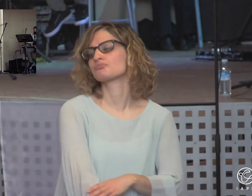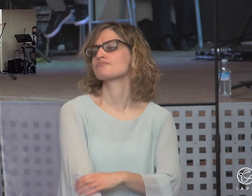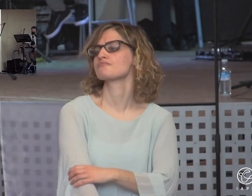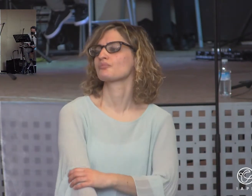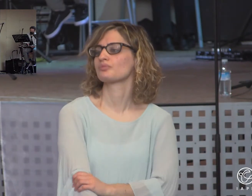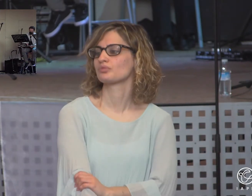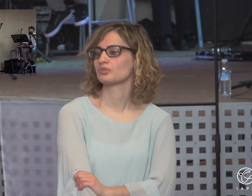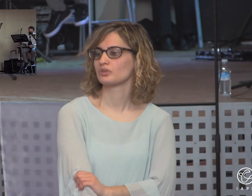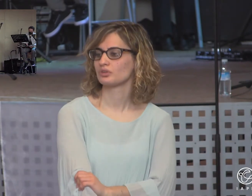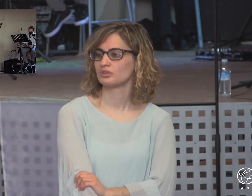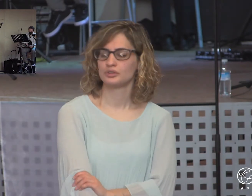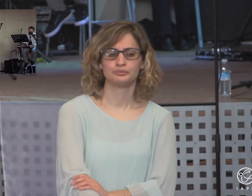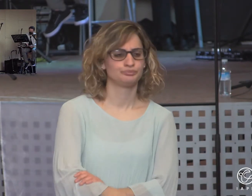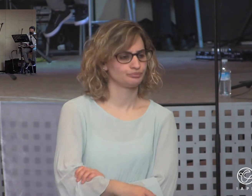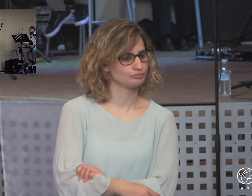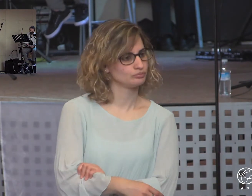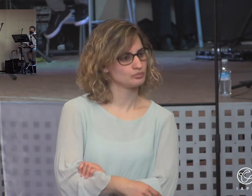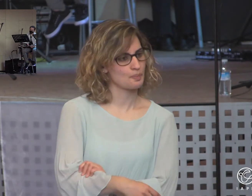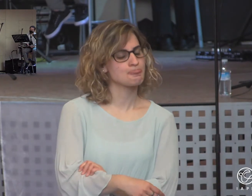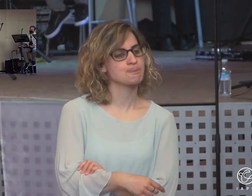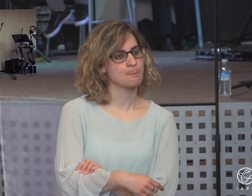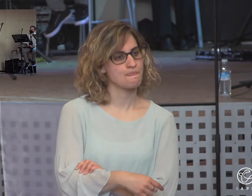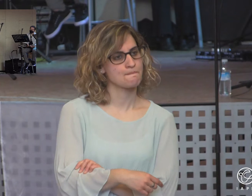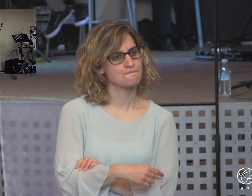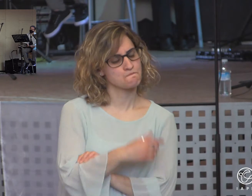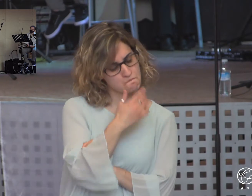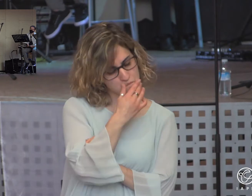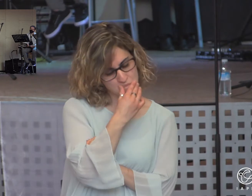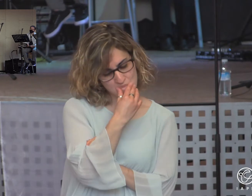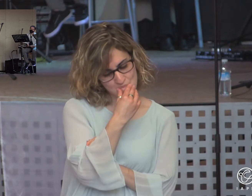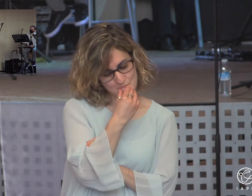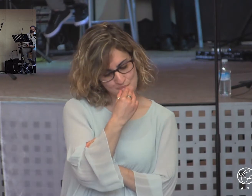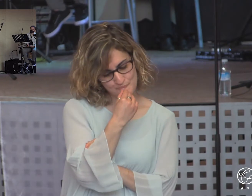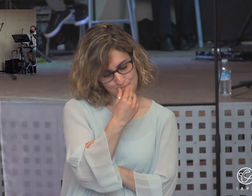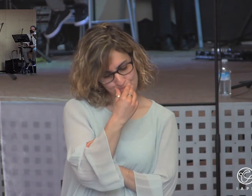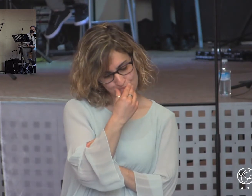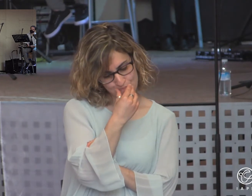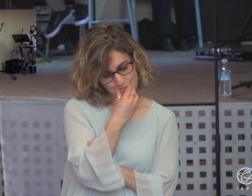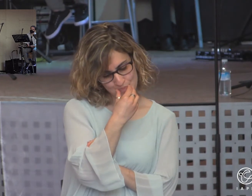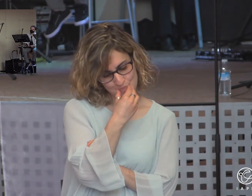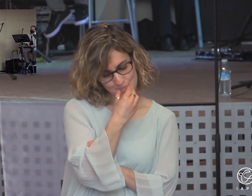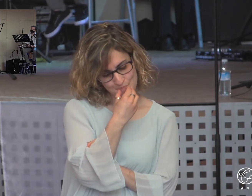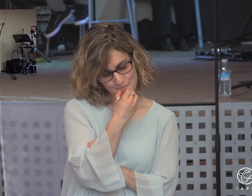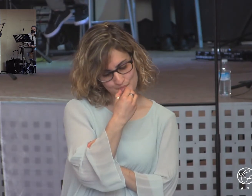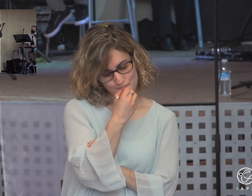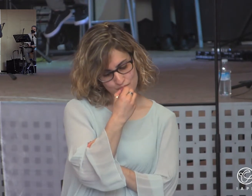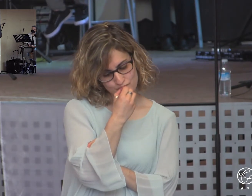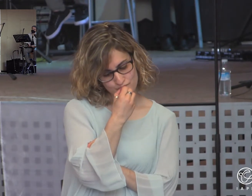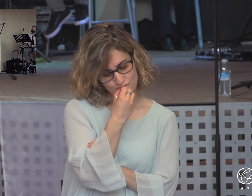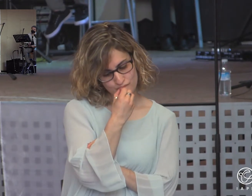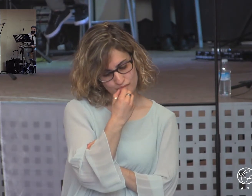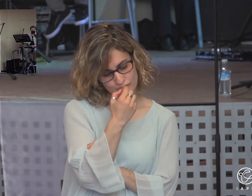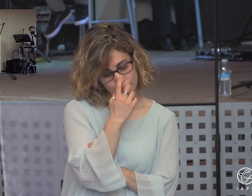porque sería muy largo, pero tiene su explicación. Pero yo lo voy a situar ahí, ¿vale? Y como lo que me motiva es